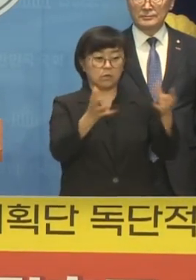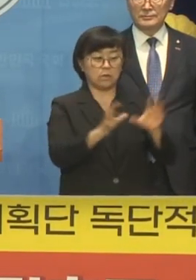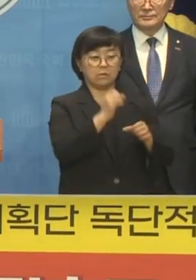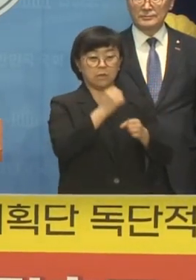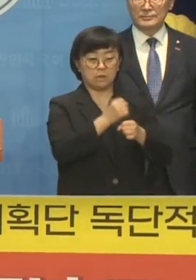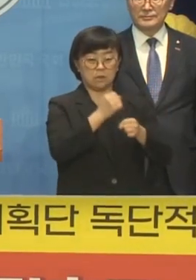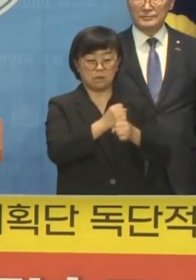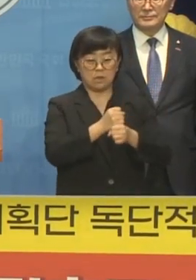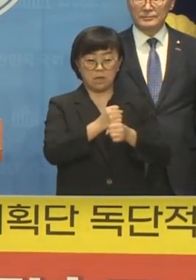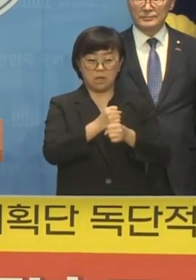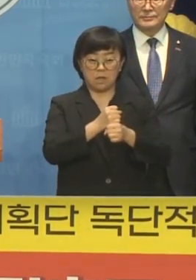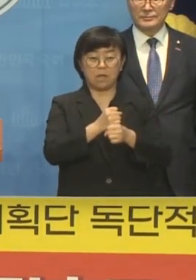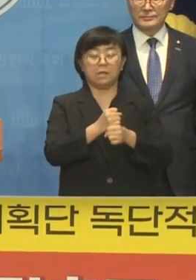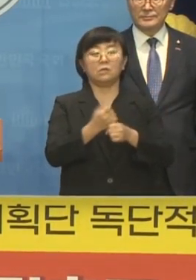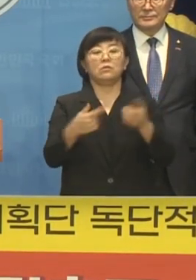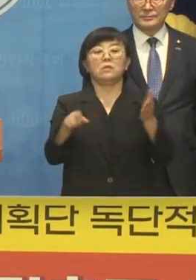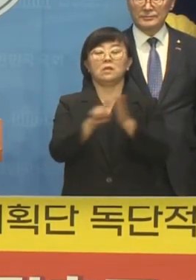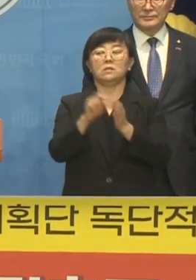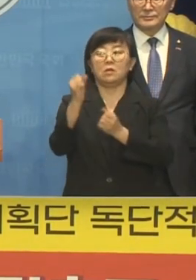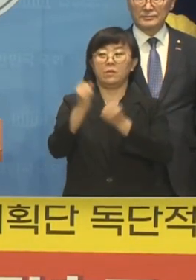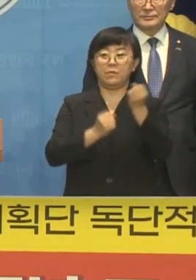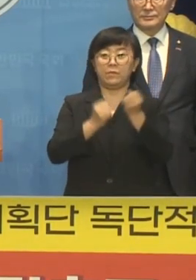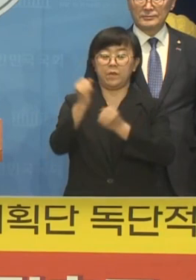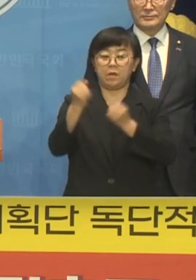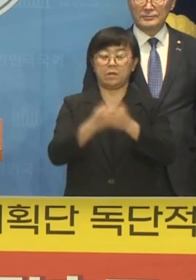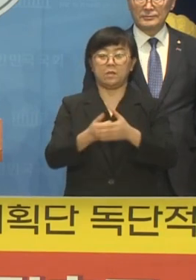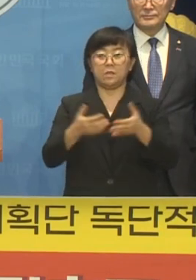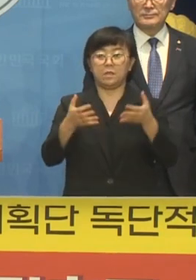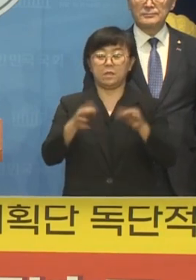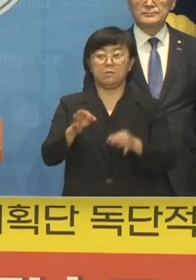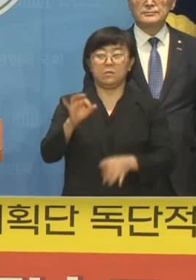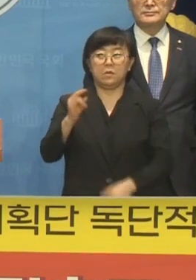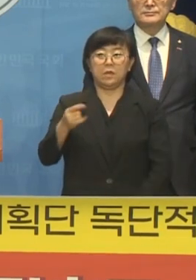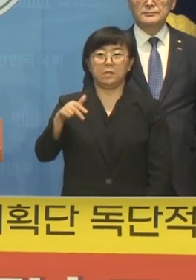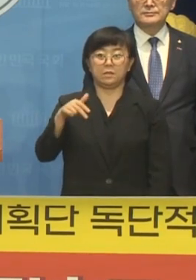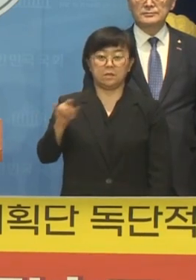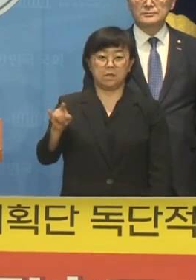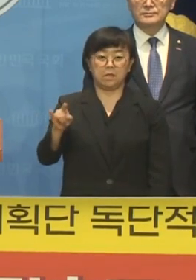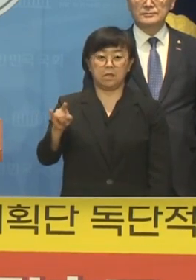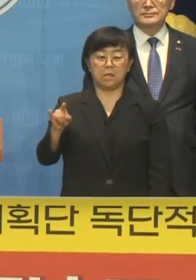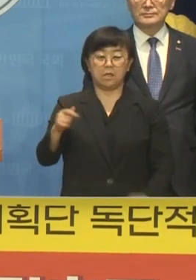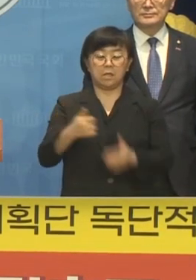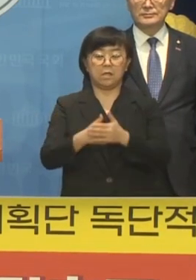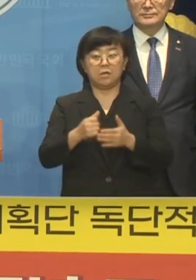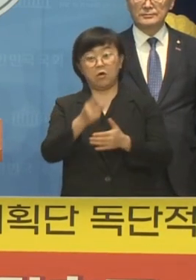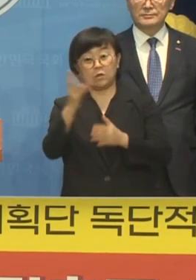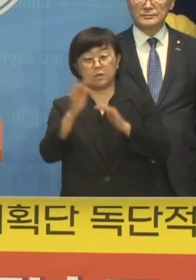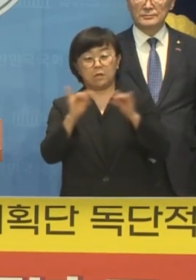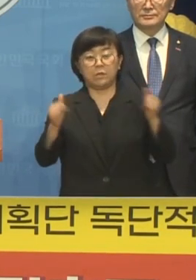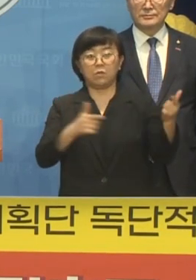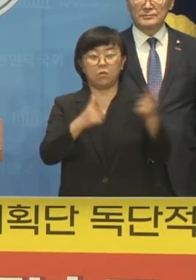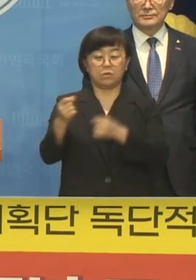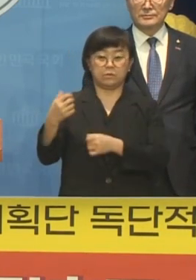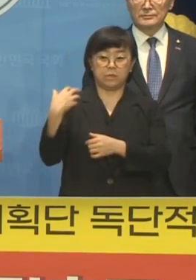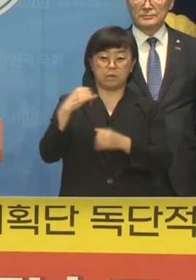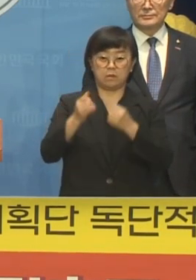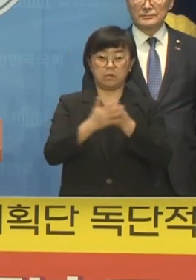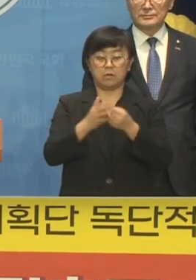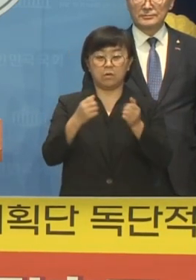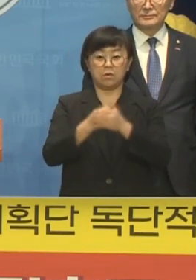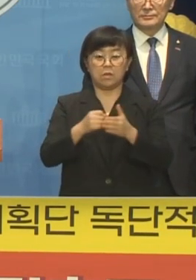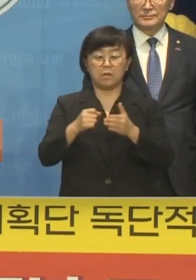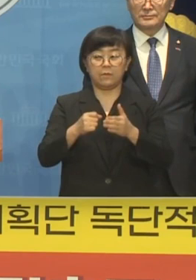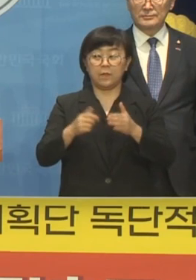합동 기자회견을 시작하겠습니다. 김혜재 의원실, 서동영 의원실, 소병철 국회의원실에서 공동으로 주최하고요.